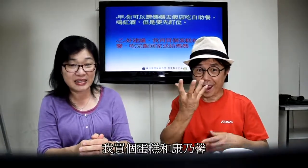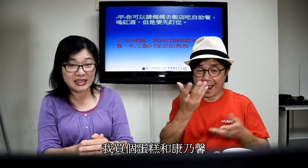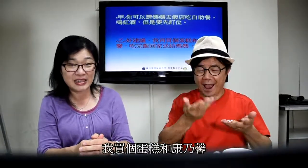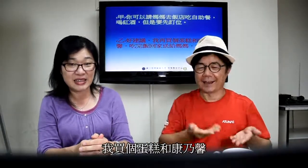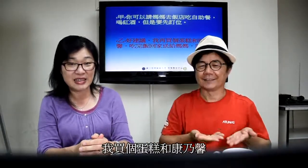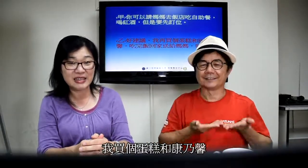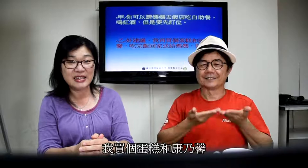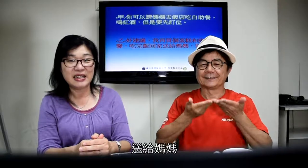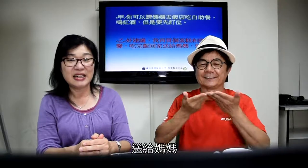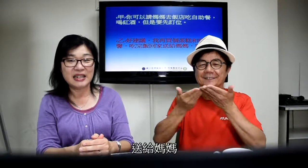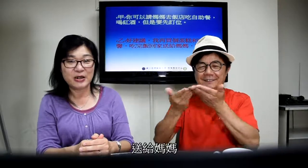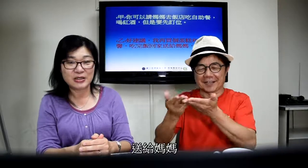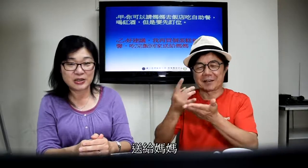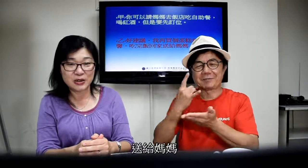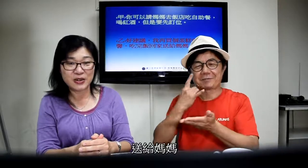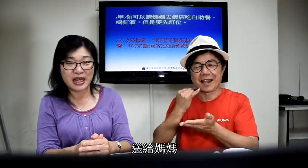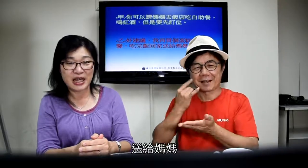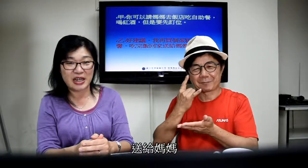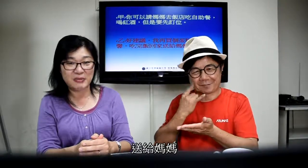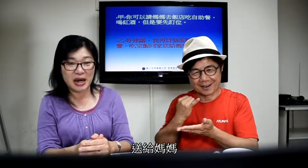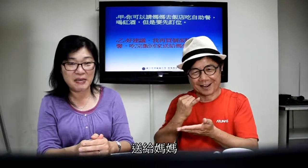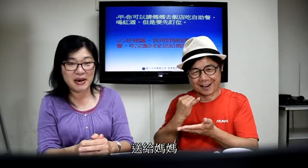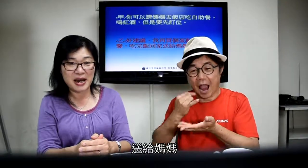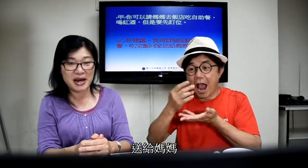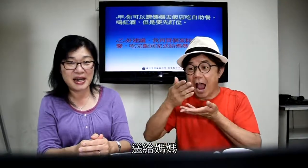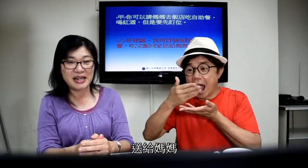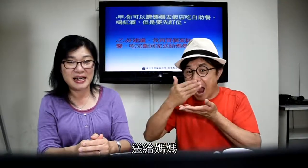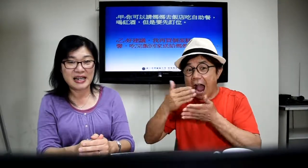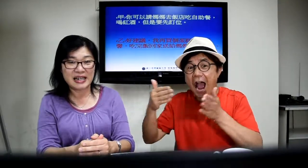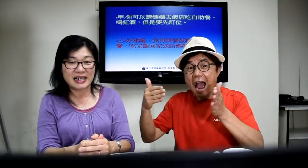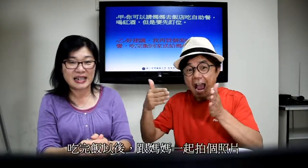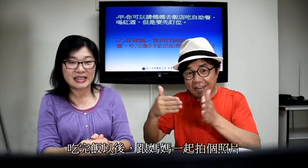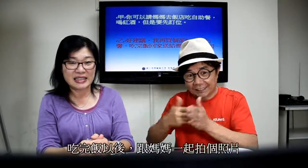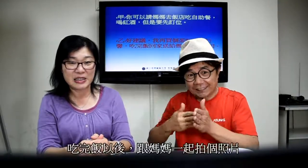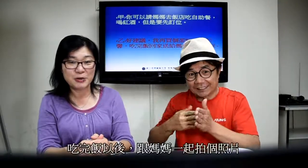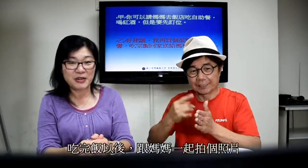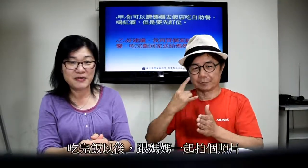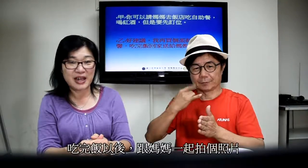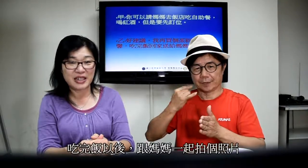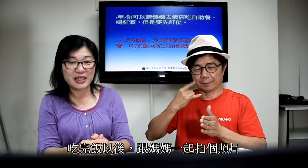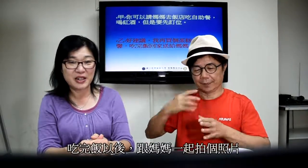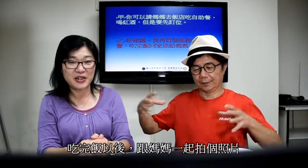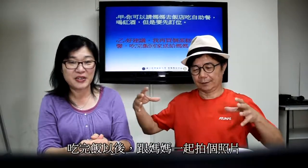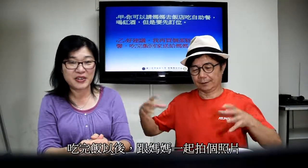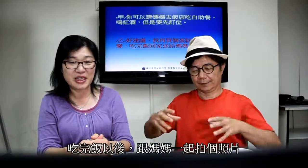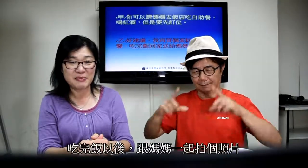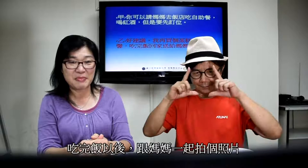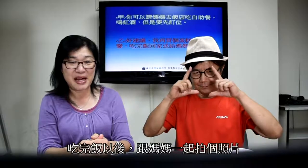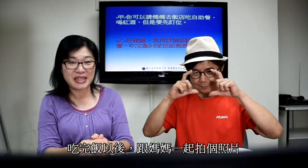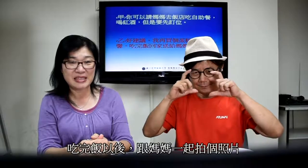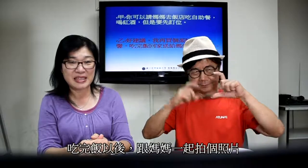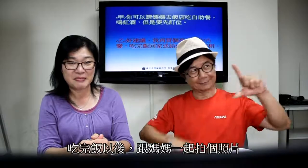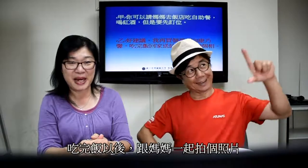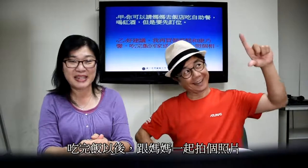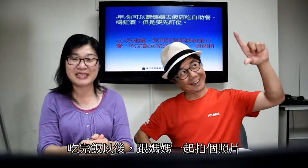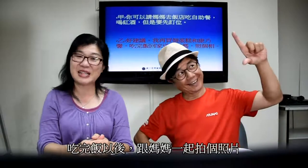馨送给妈妈，吃完饭以后跟妈妈一起拍个照